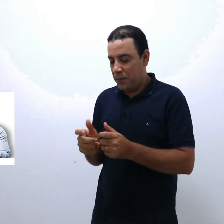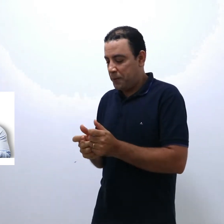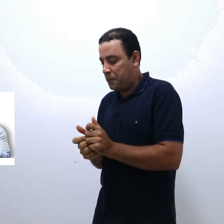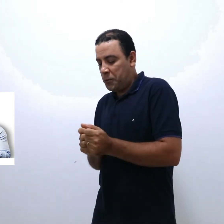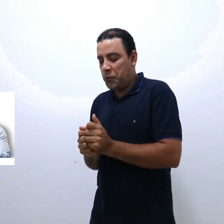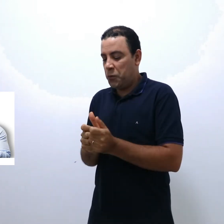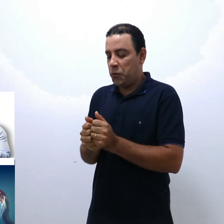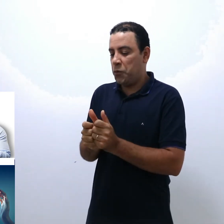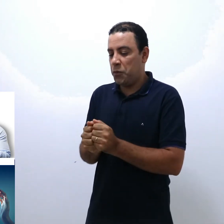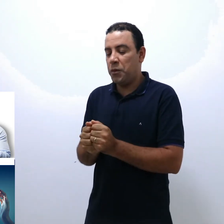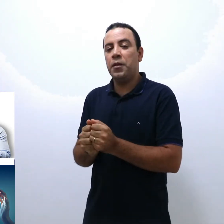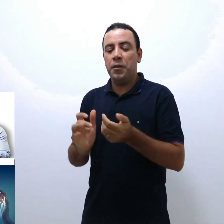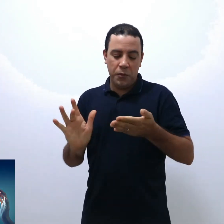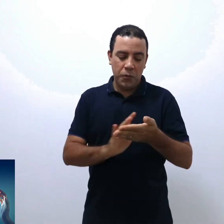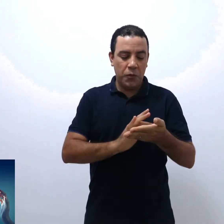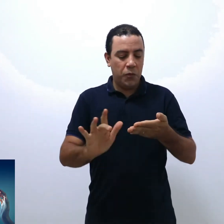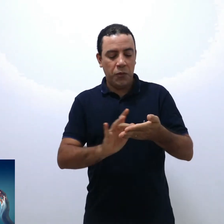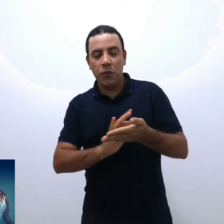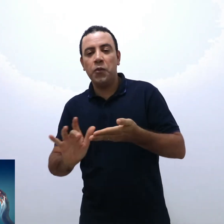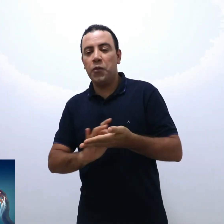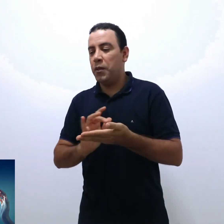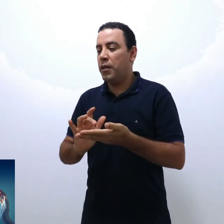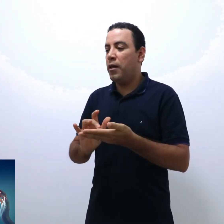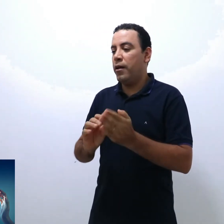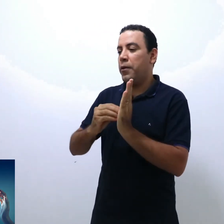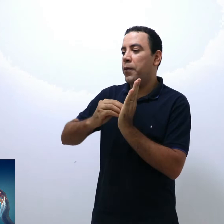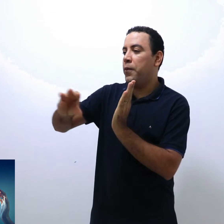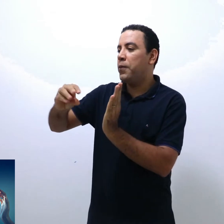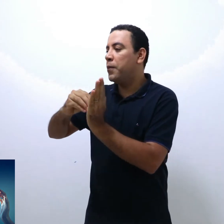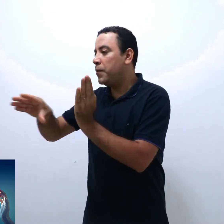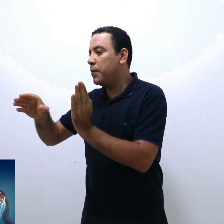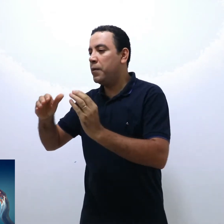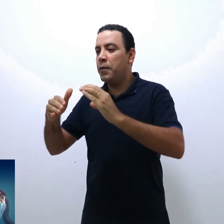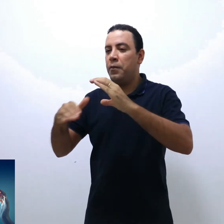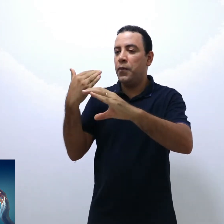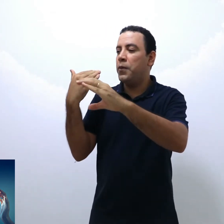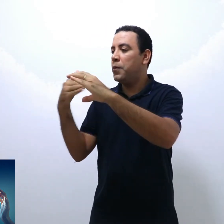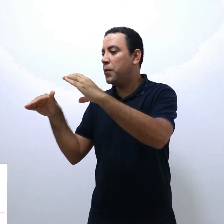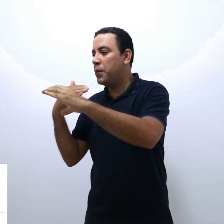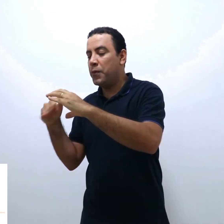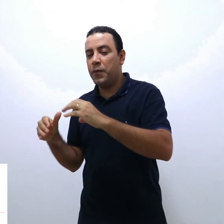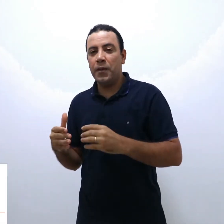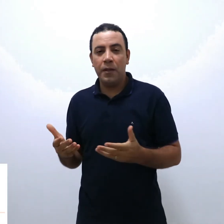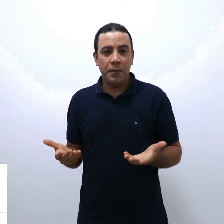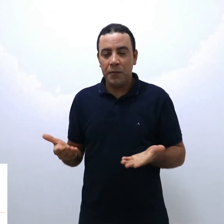Nós podemos observar que as pessoas estão cada vez mais inseridas no mundo digital,